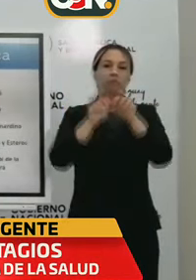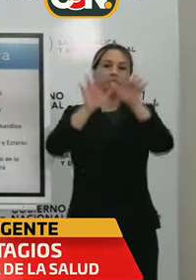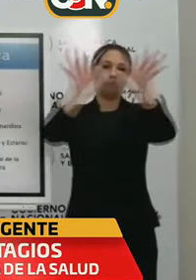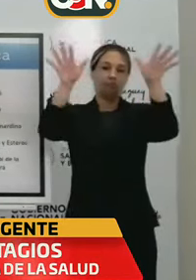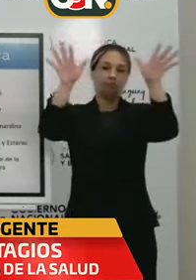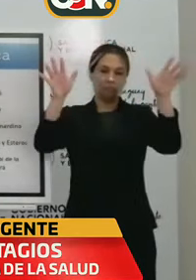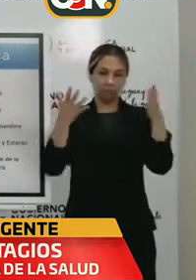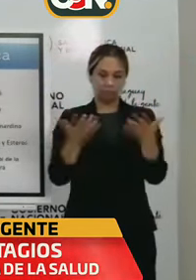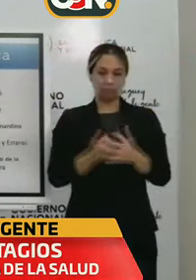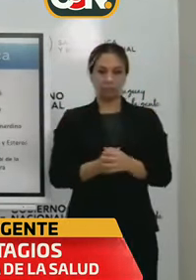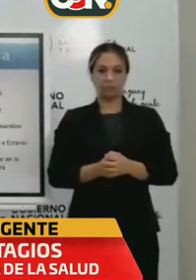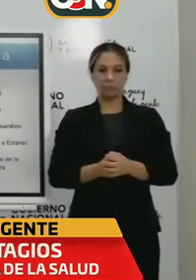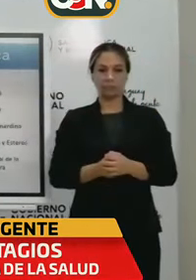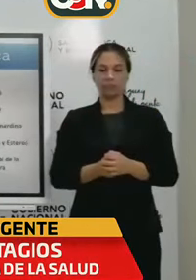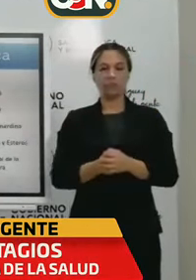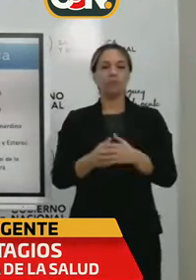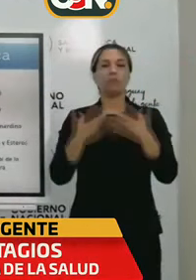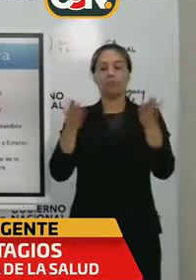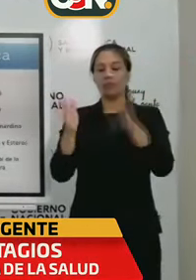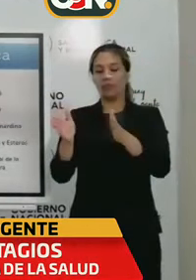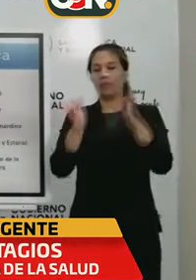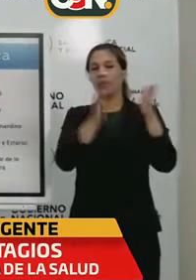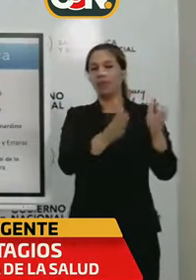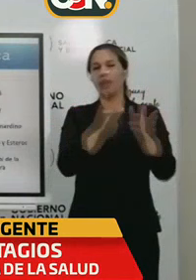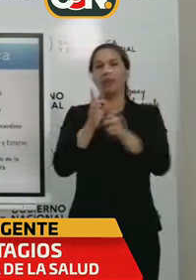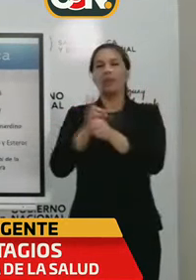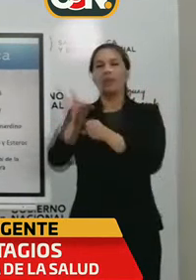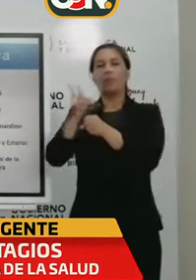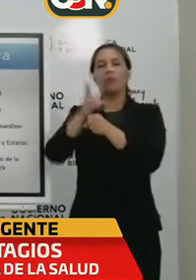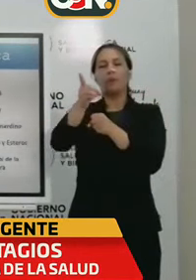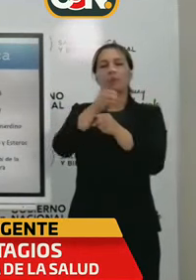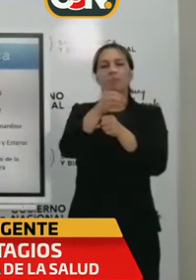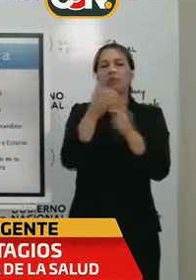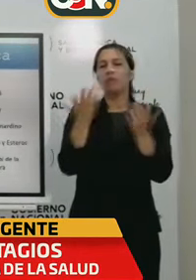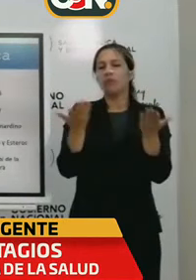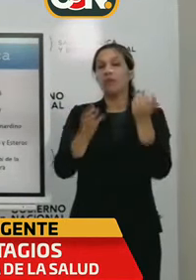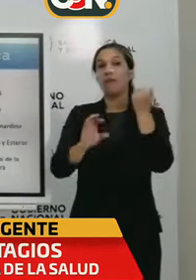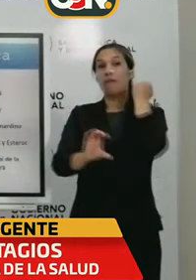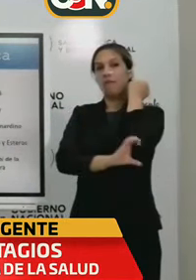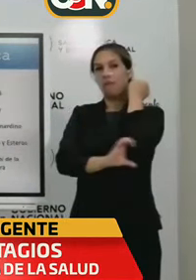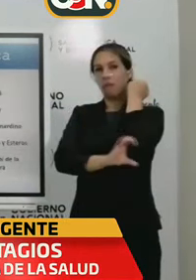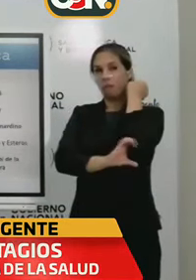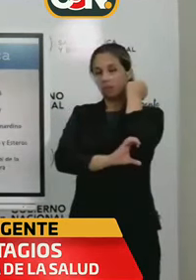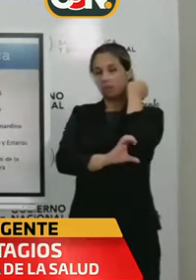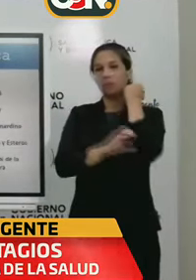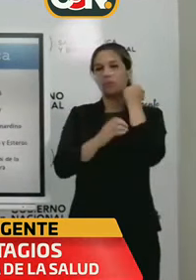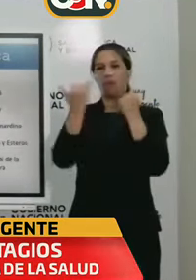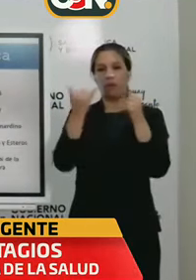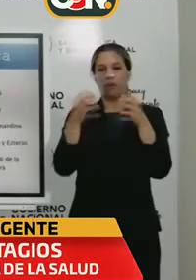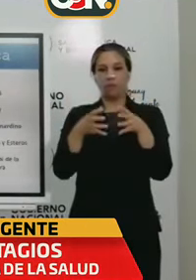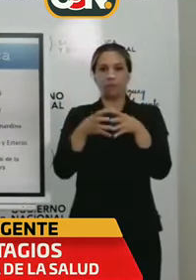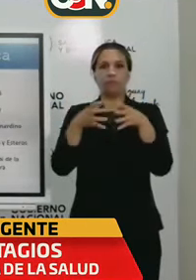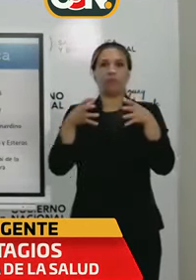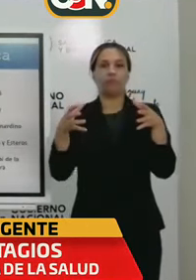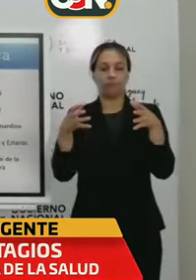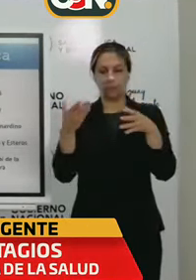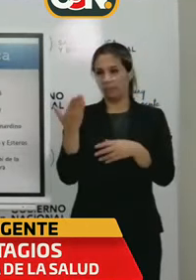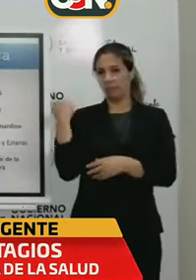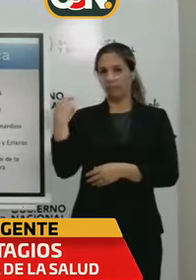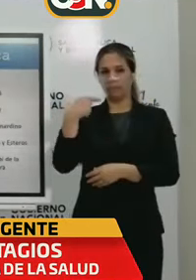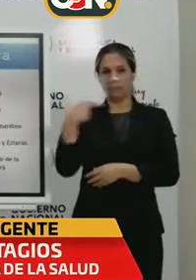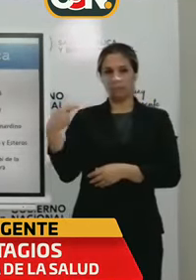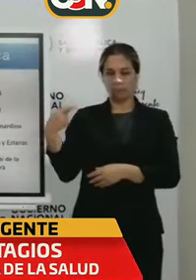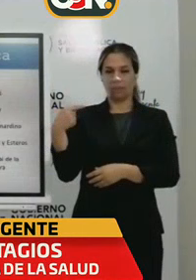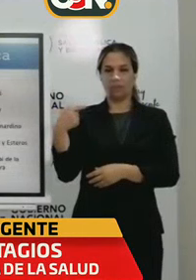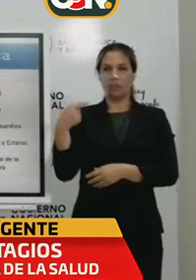Bueno, ¿qué pasa en los otros departamentos? En Caaguazú tuvimos un aumento muy importante la semana pasada, a expensas